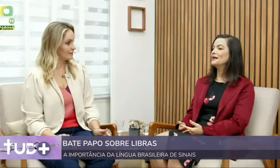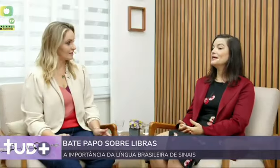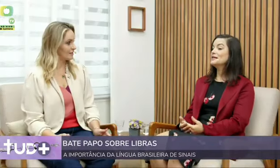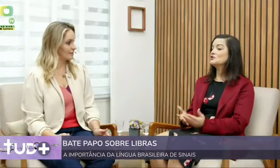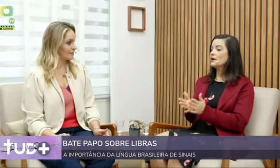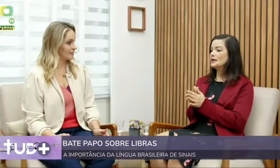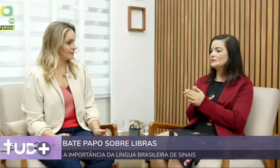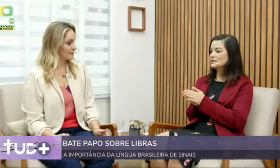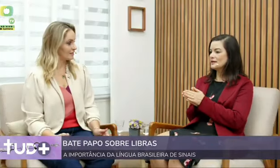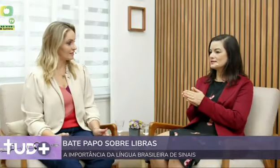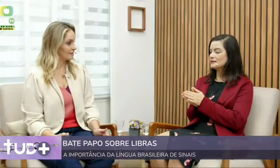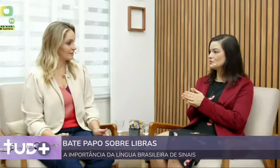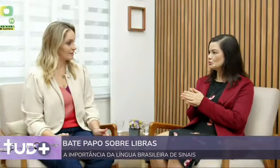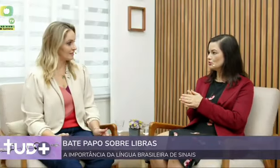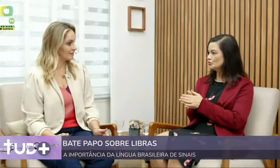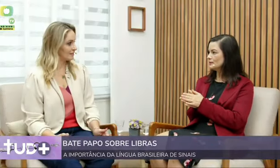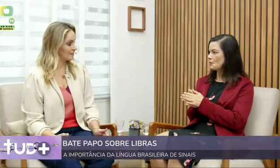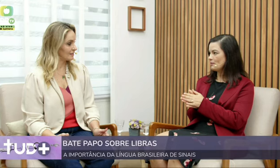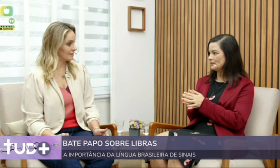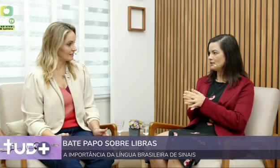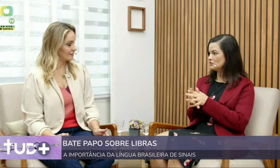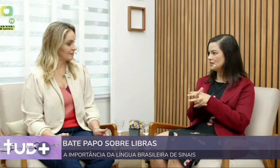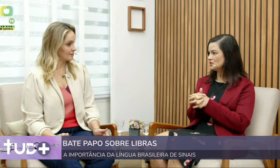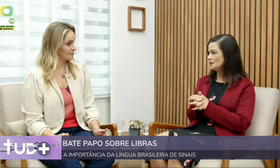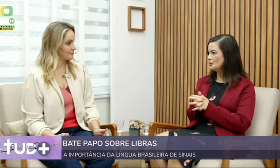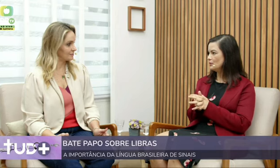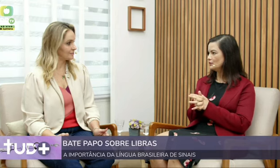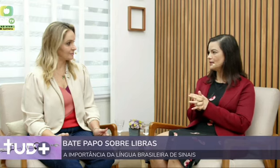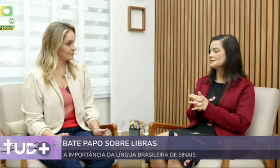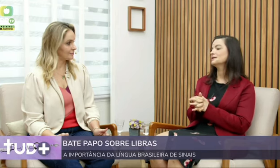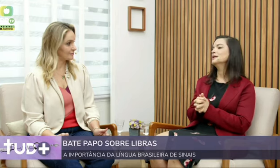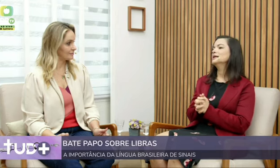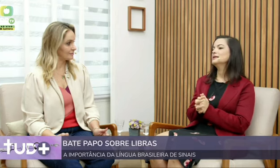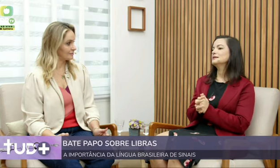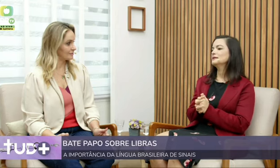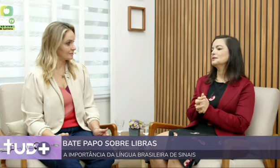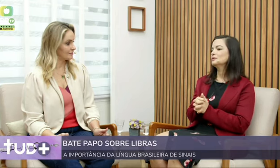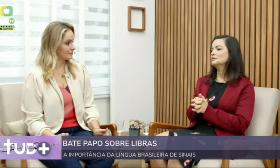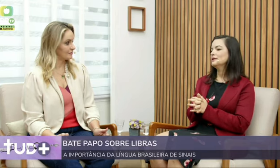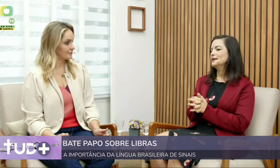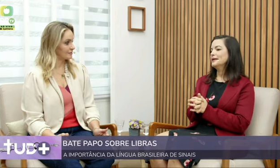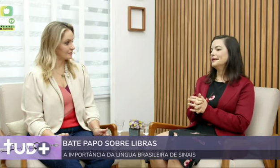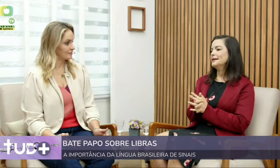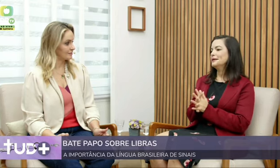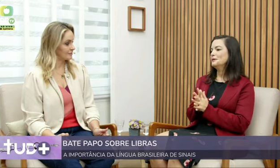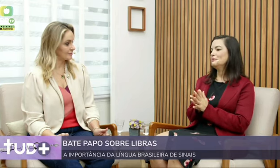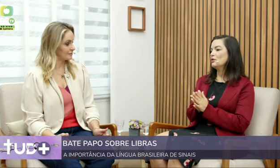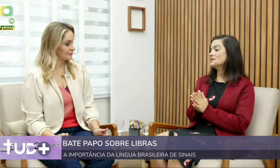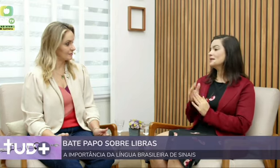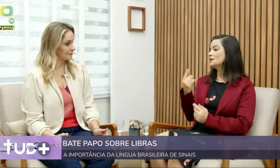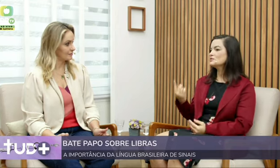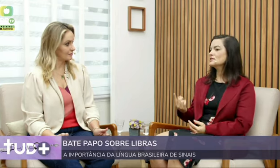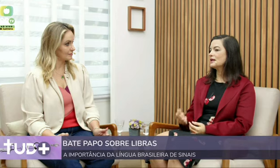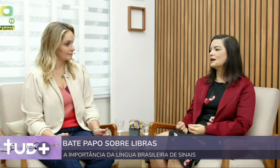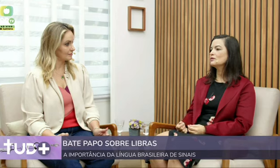né? Só que a língua de sinais, ela tem uma estrutura completamente diferente da língua portuguesa. Então, pode ser que um